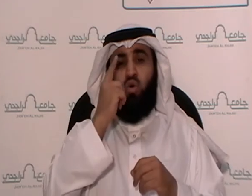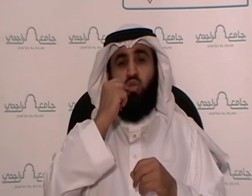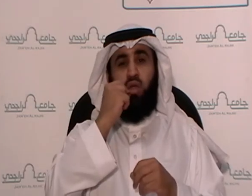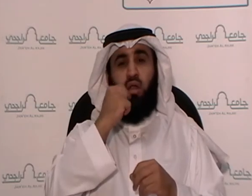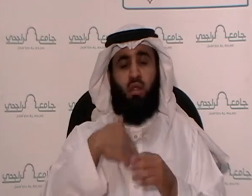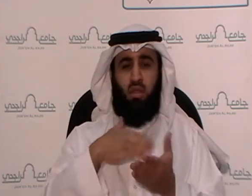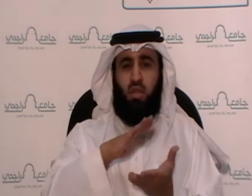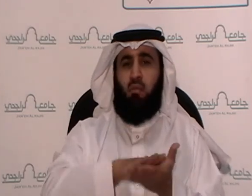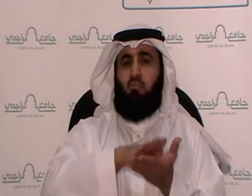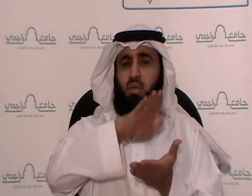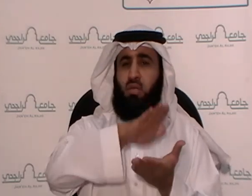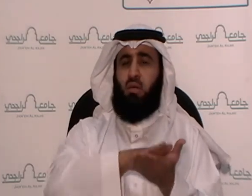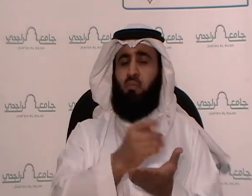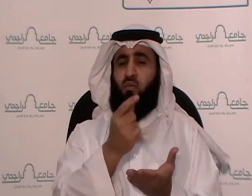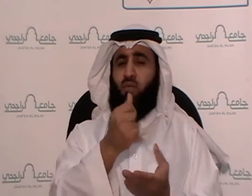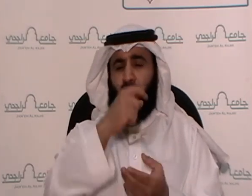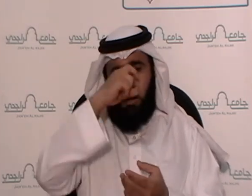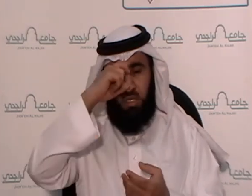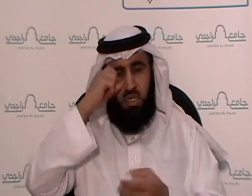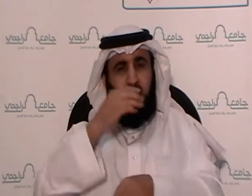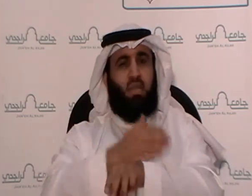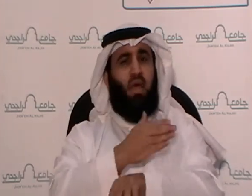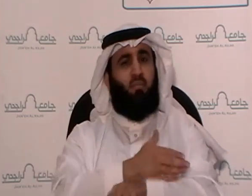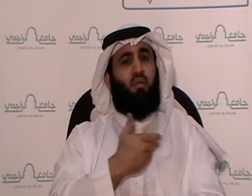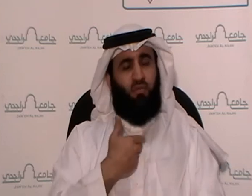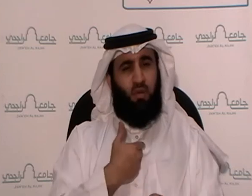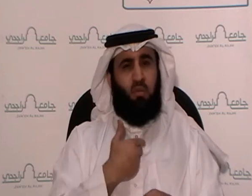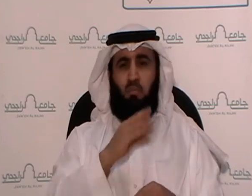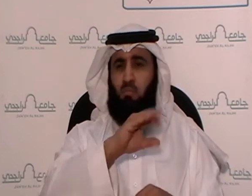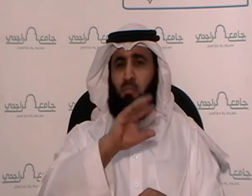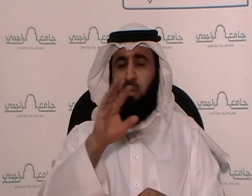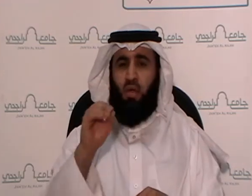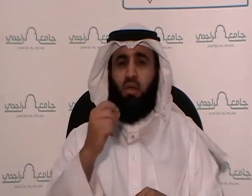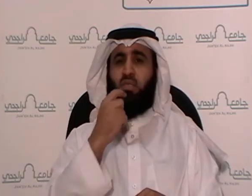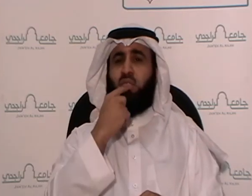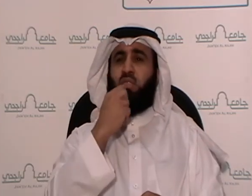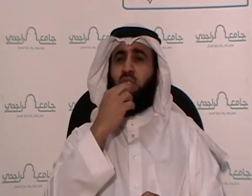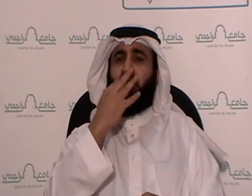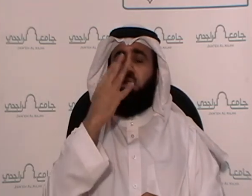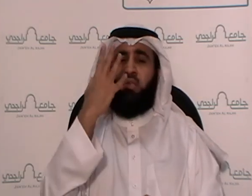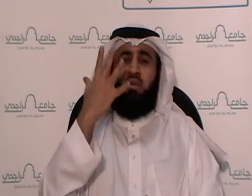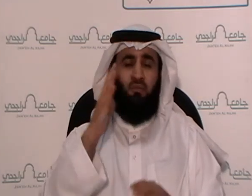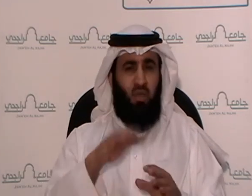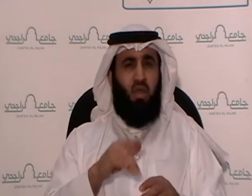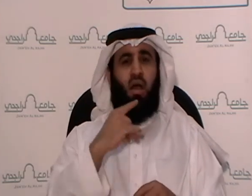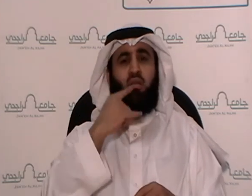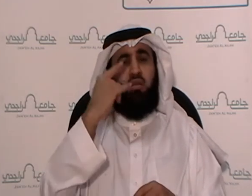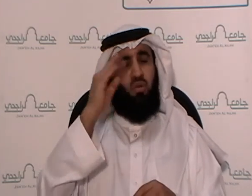جمع هذا المال، وقد يكون قد استغرق في جمعه السنوات الطويلة، فيأتي هذا